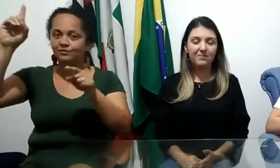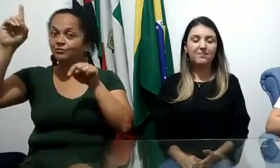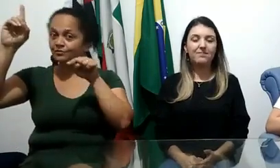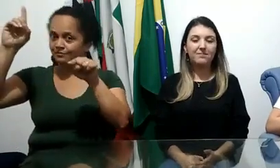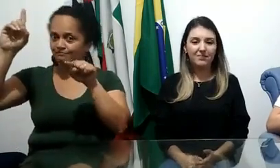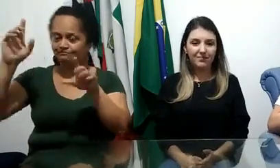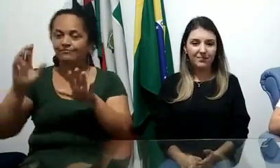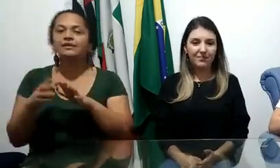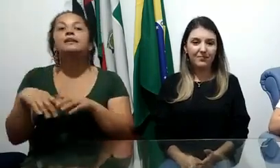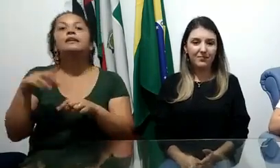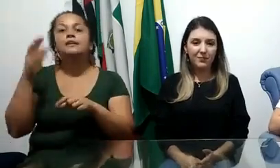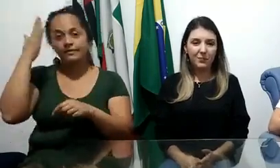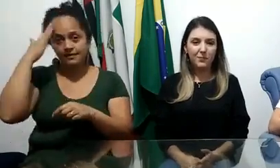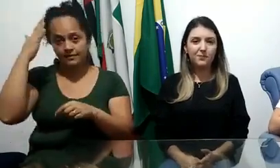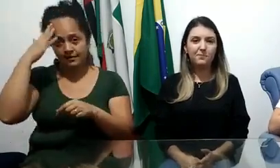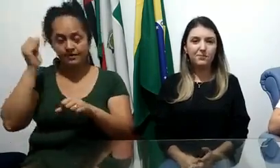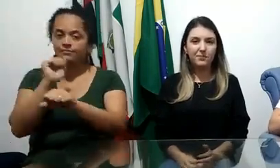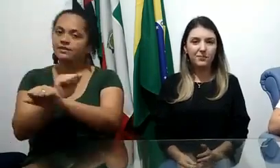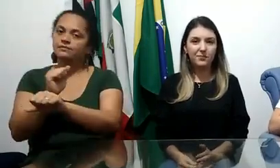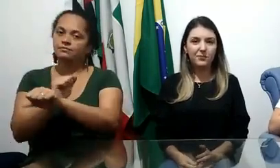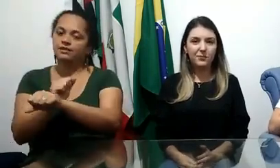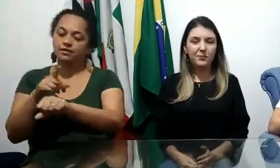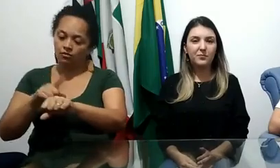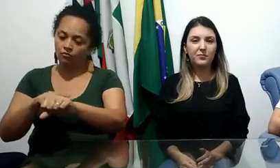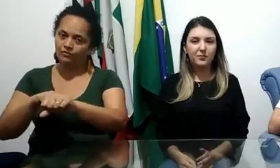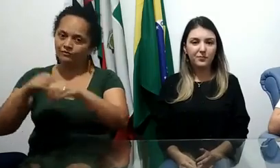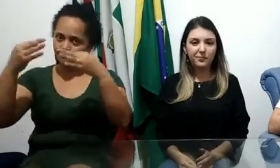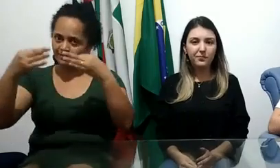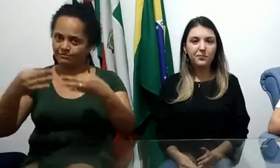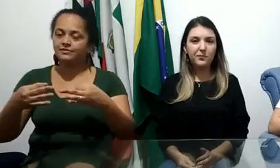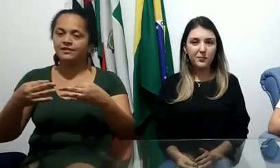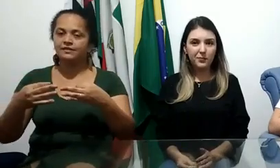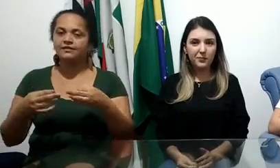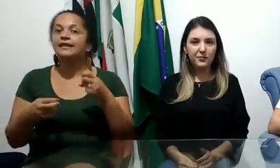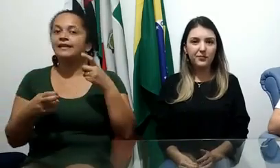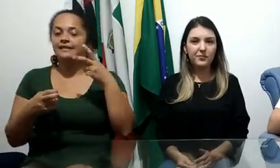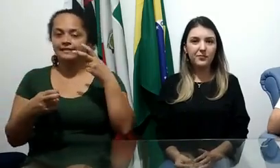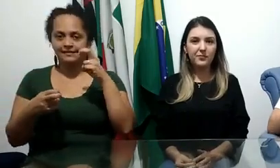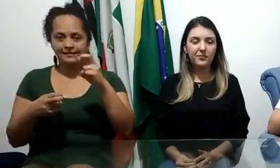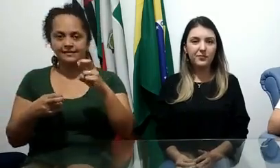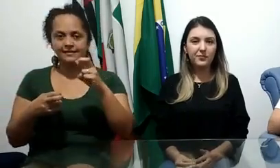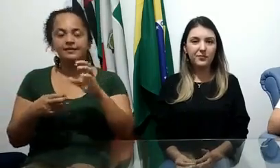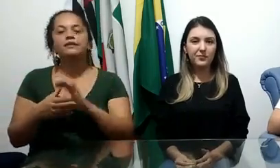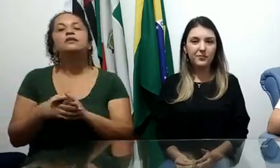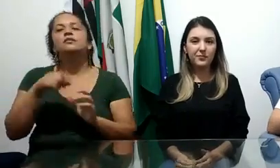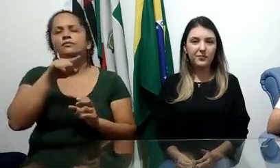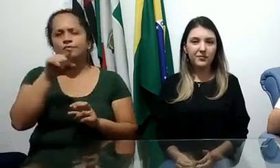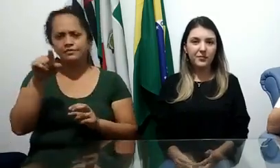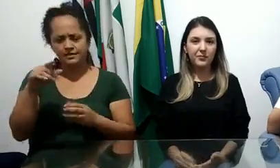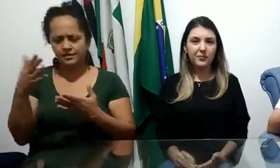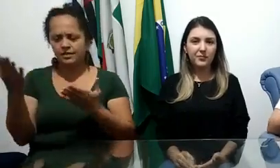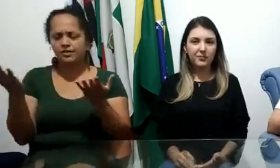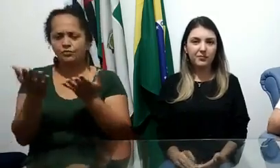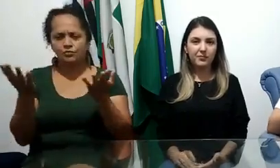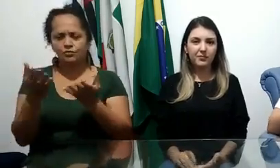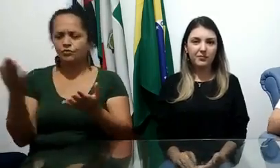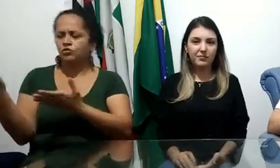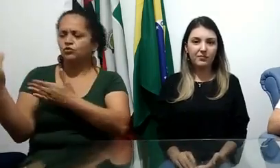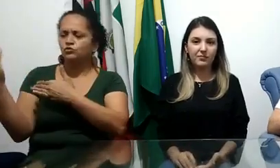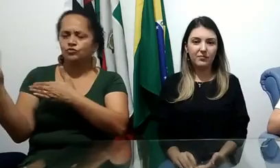certa. Isso são os 5 conselhos que a gente quer deixar para vocês hoje, seja jovem, adolescente,